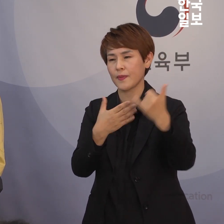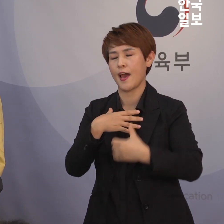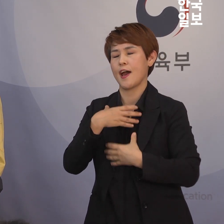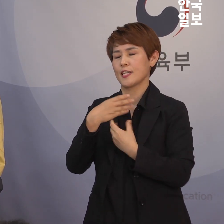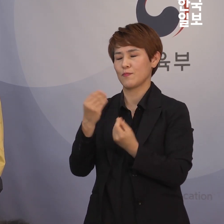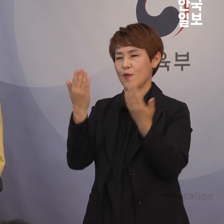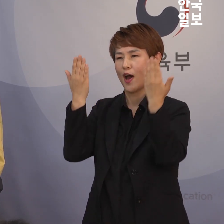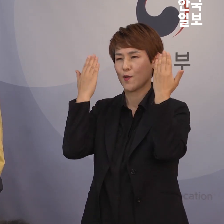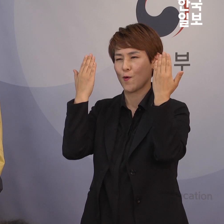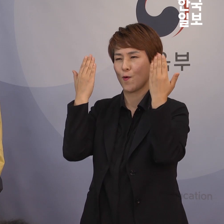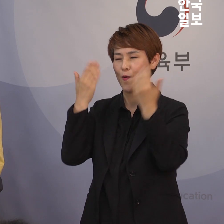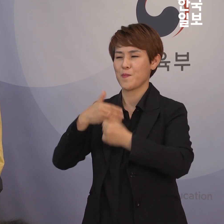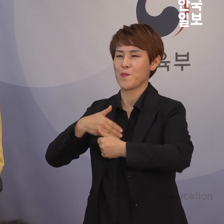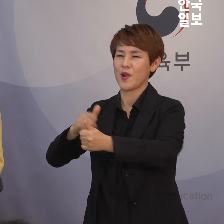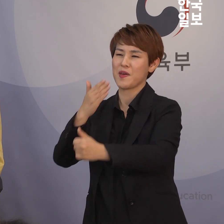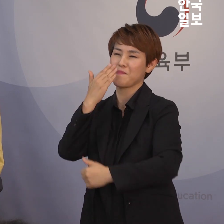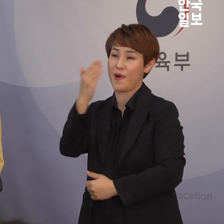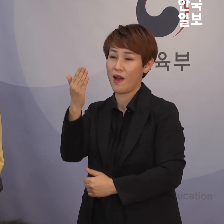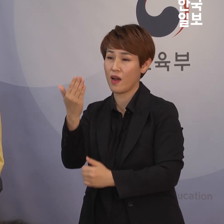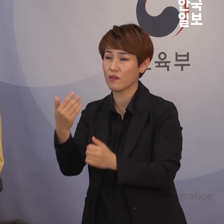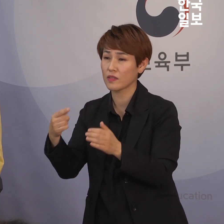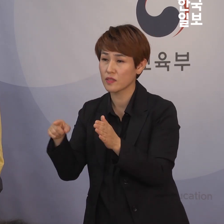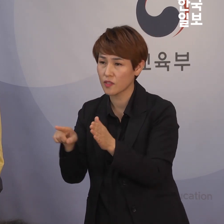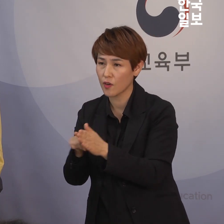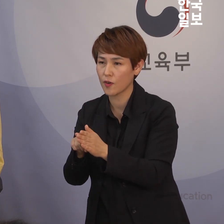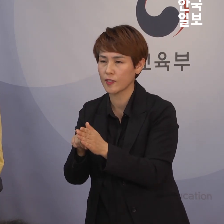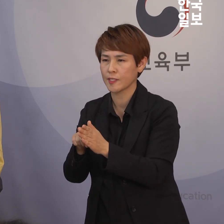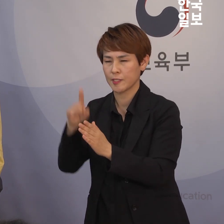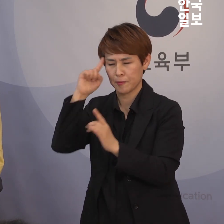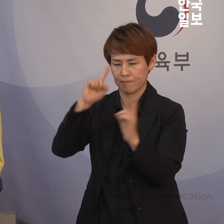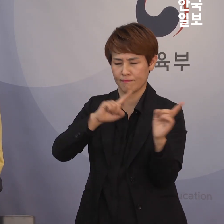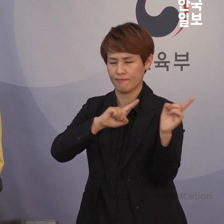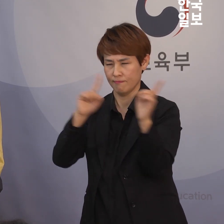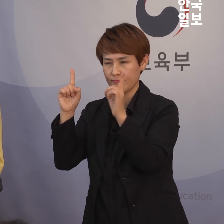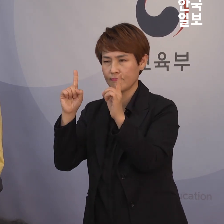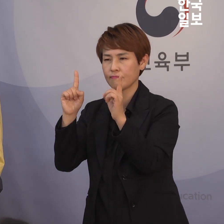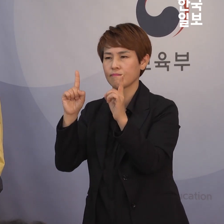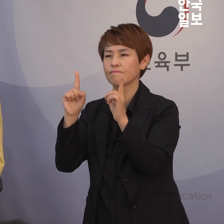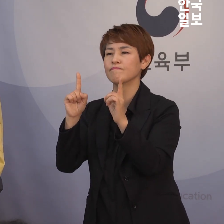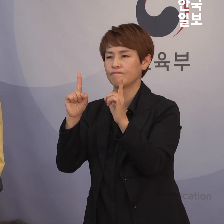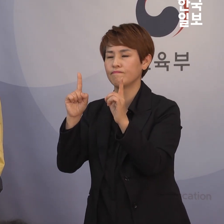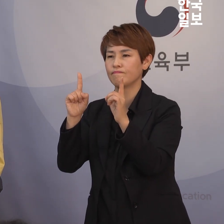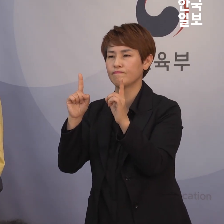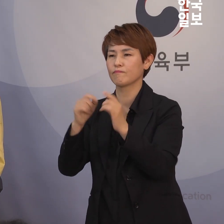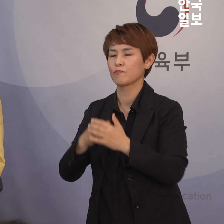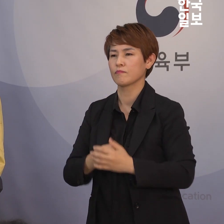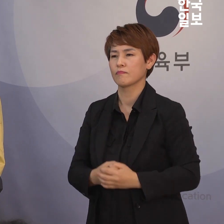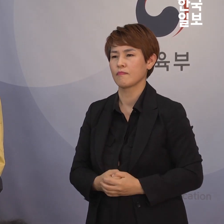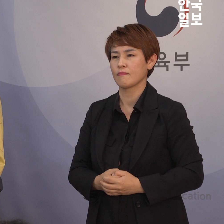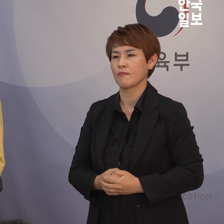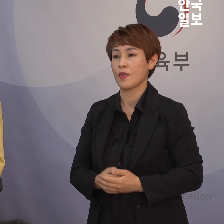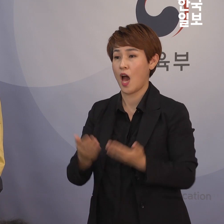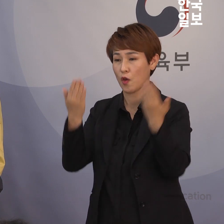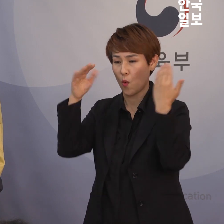안심하고 학교에 자녀들을 보낼 수 있도록 긴장의 끈을 놓지 않고 학교